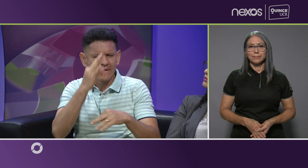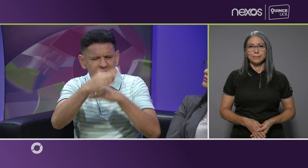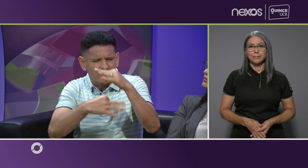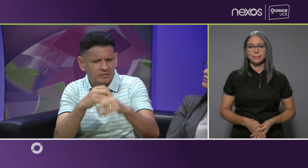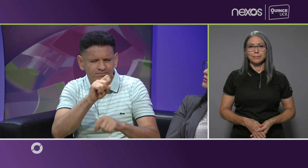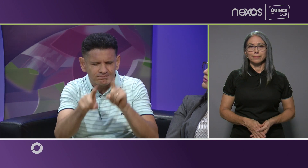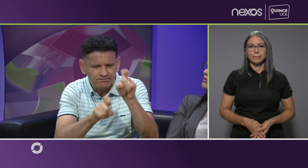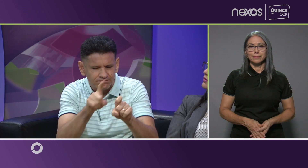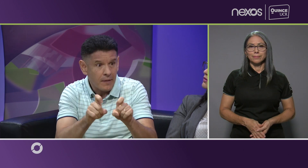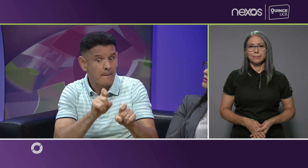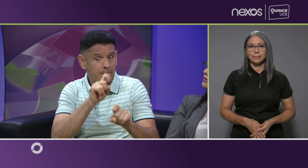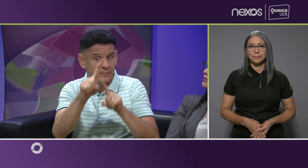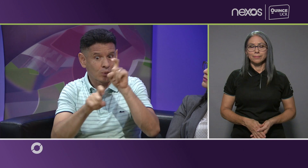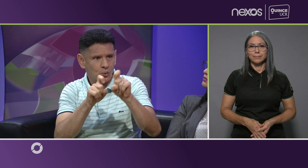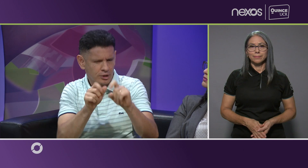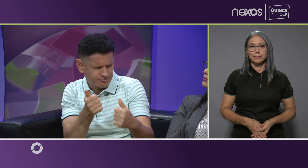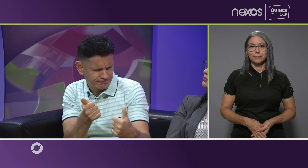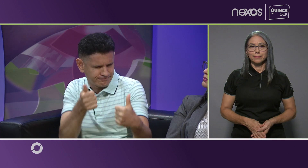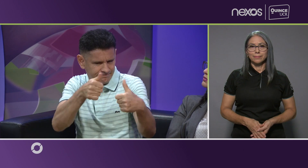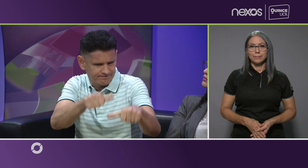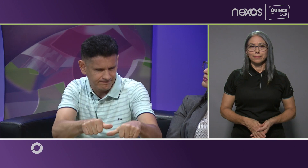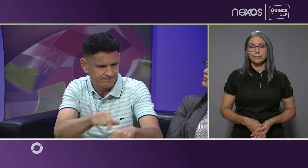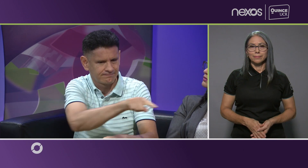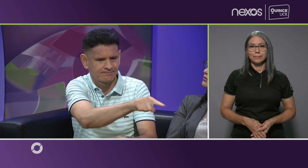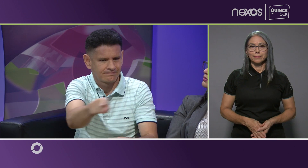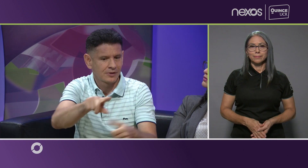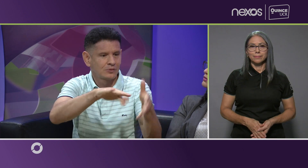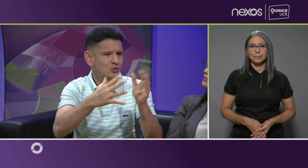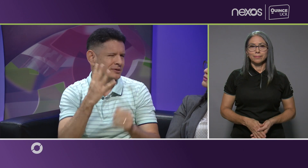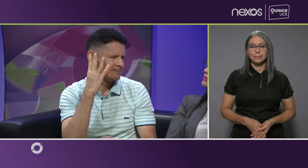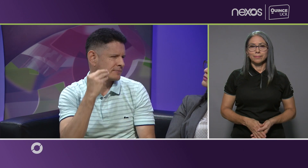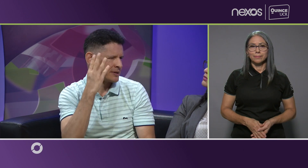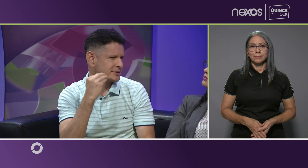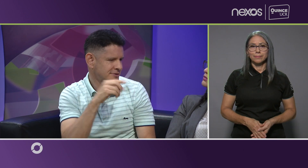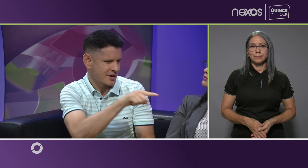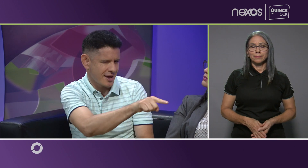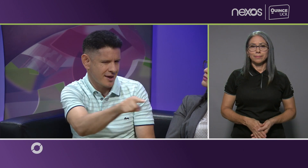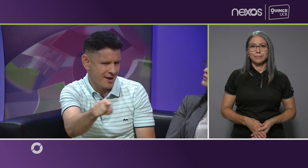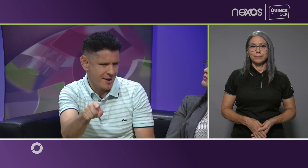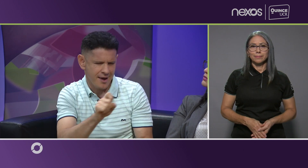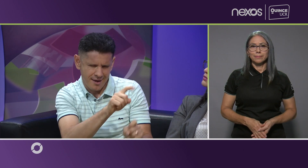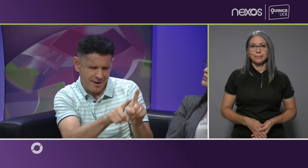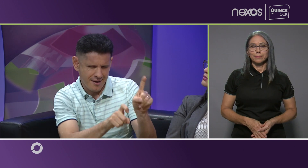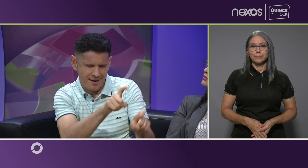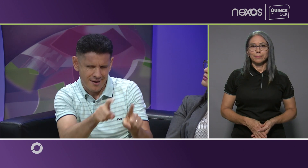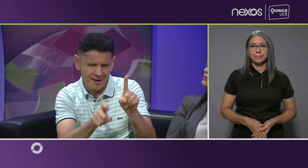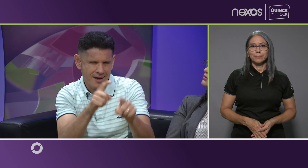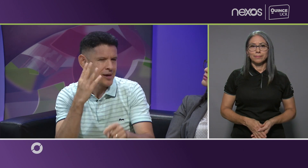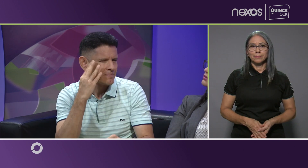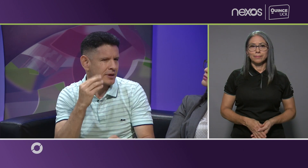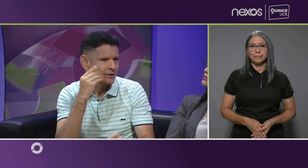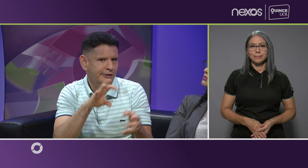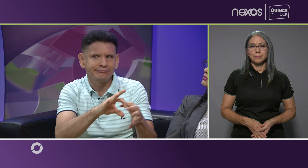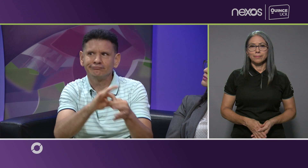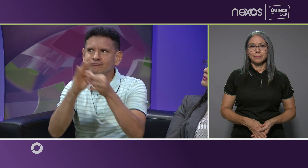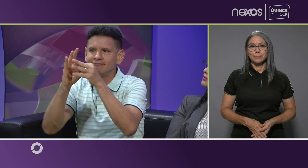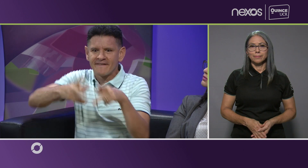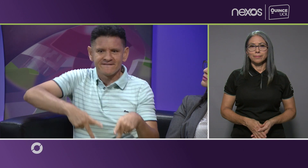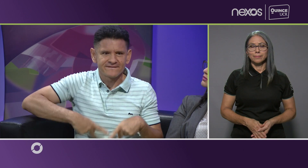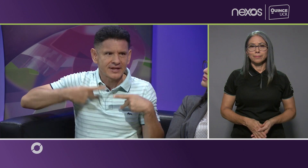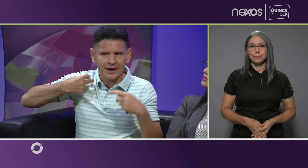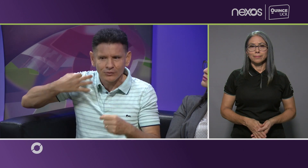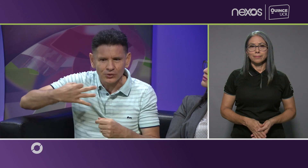para diferentes prácticas, diferentes tipos de ejercicios, en los cuales efectivamente, y de acuerdo a la experiencia,